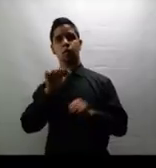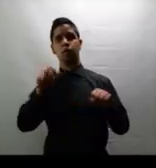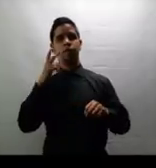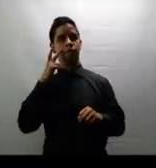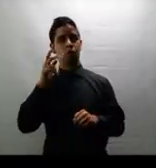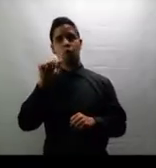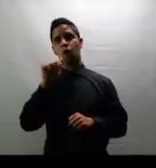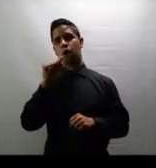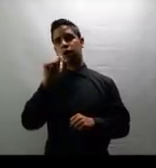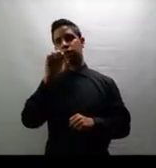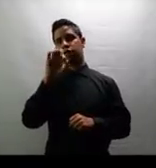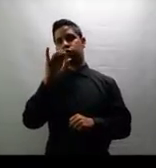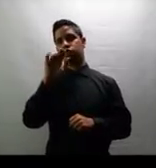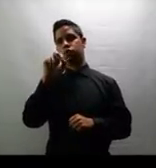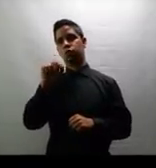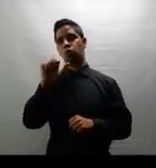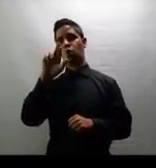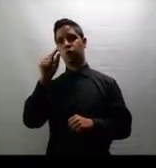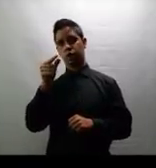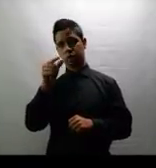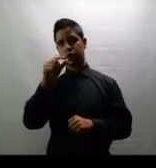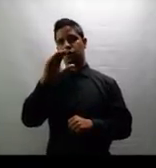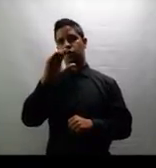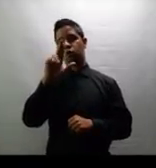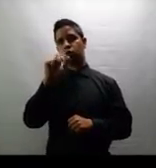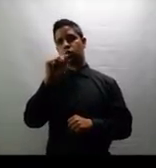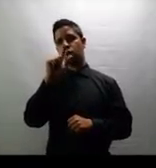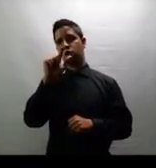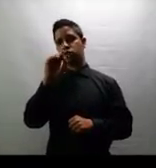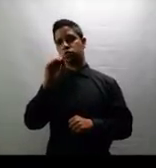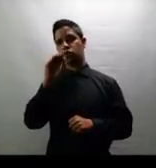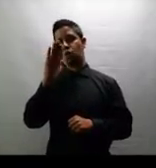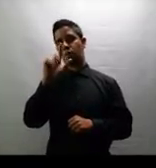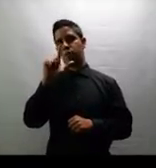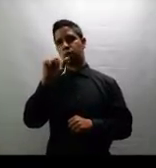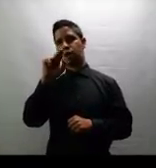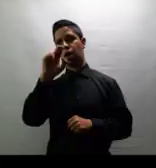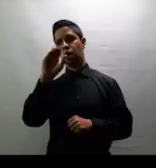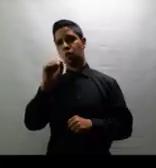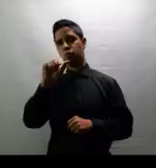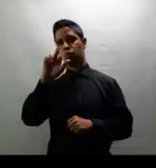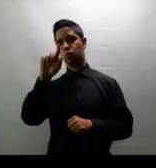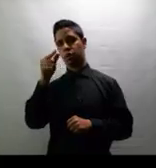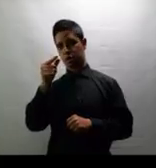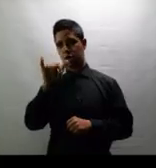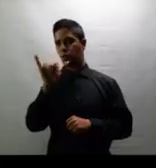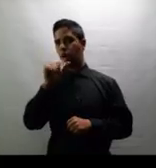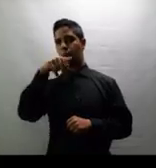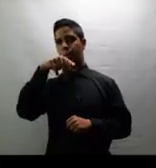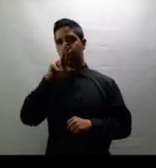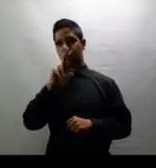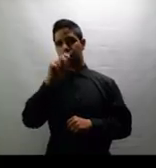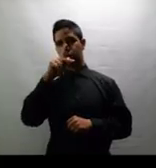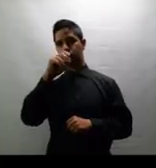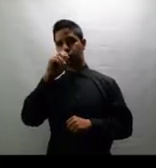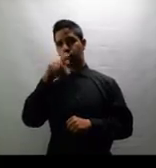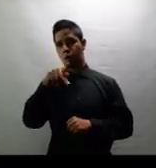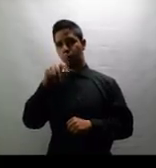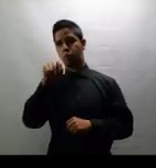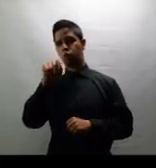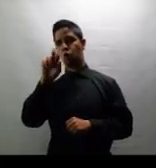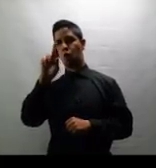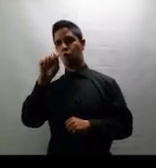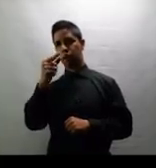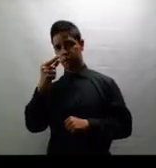hereje fuerzo blanco punto o hereje y también a través de pr pop punto o hereje o la página